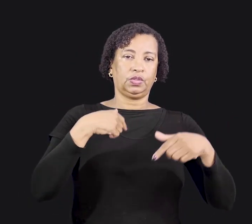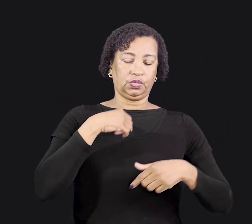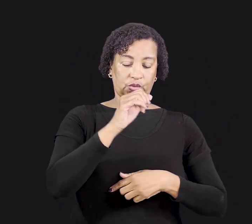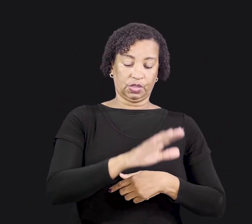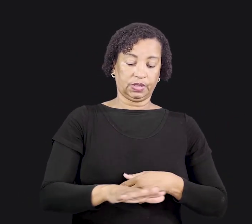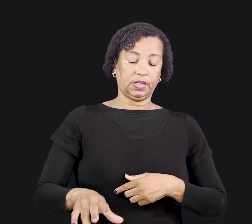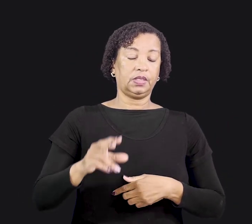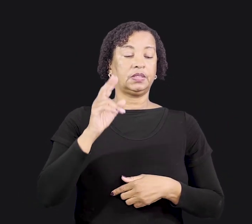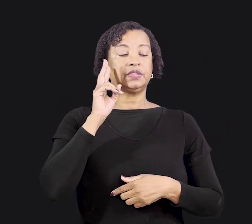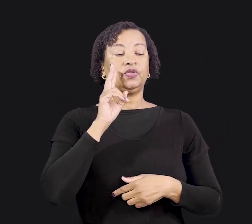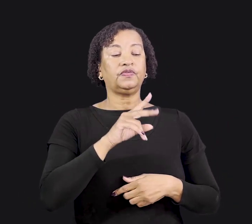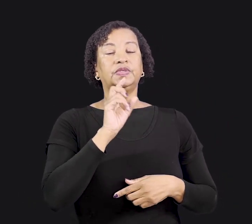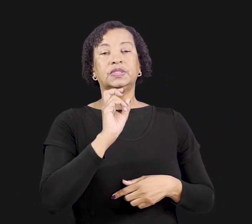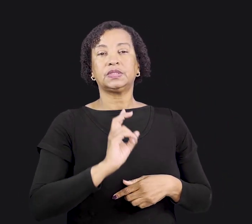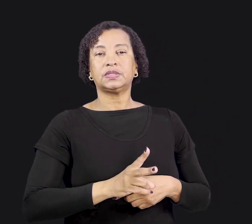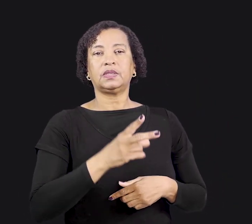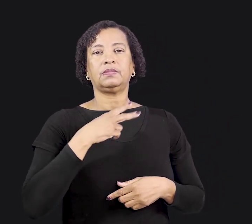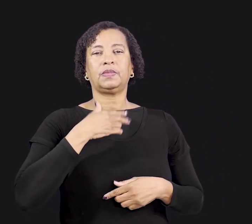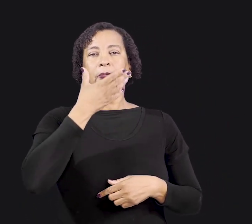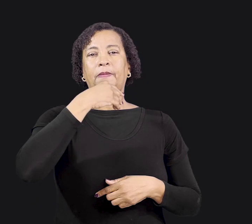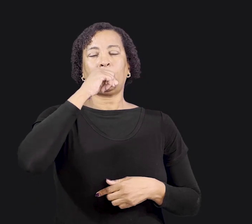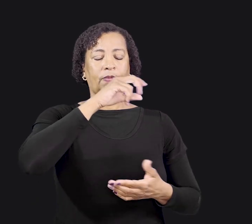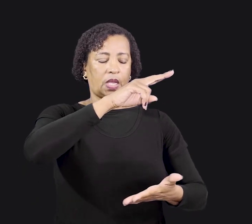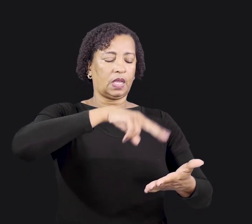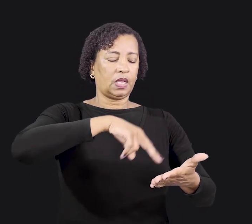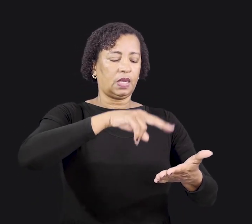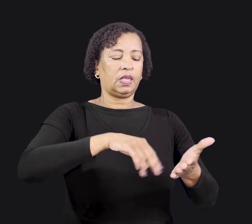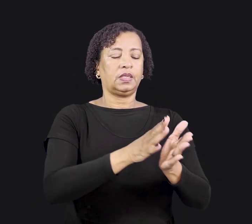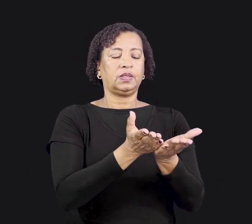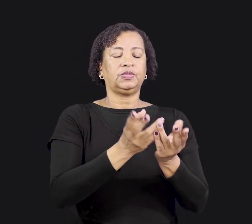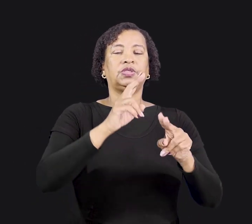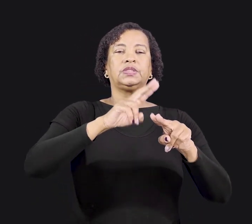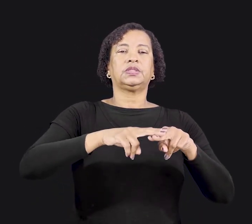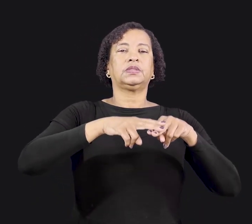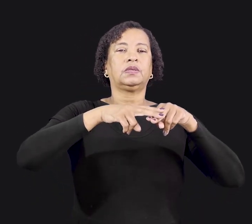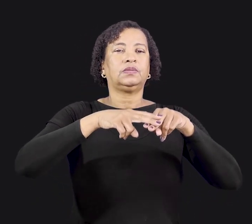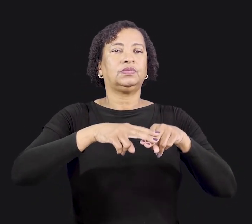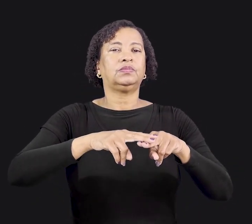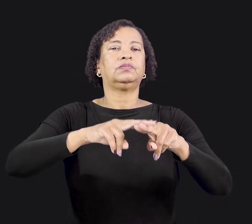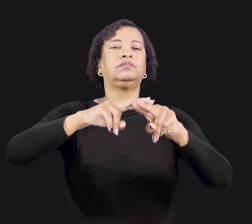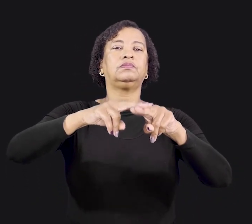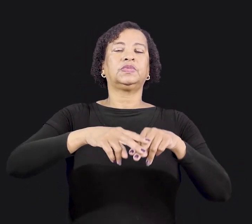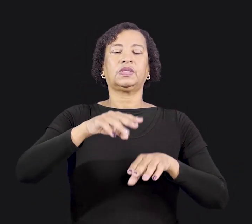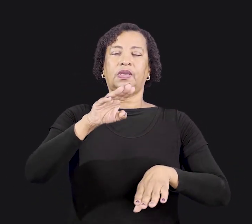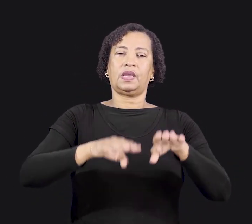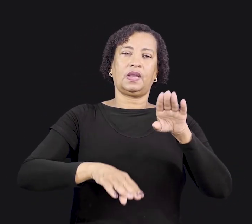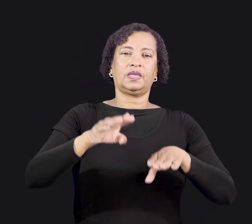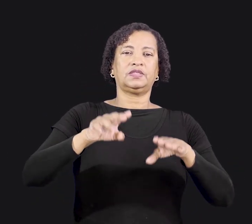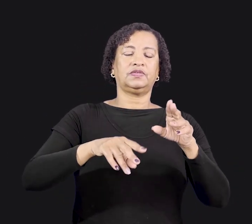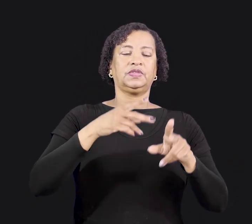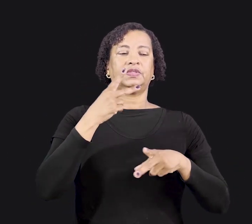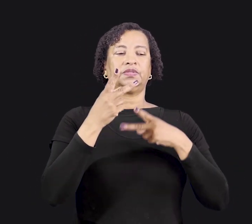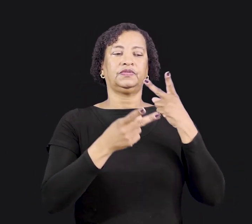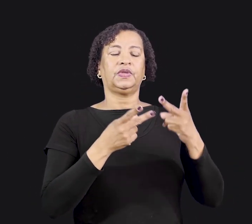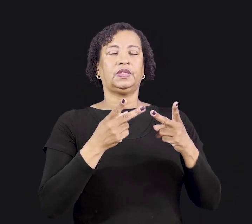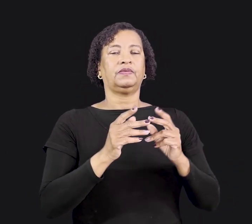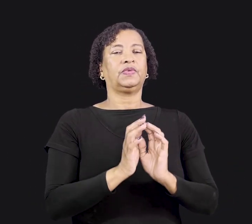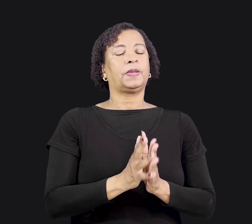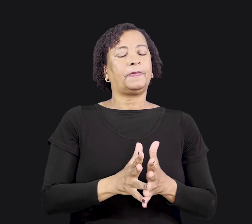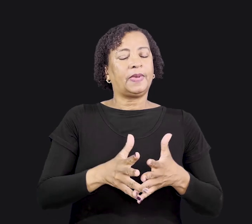criança, o via sempre lendo a Bíblia dele sentado numa cadeira de balanço. De vez em quando ele exclamava: "Que